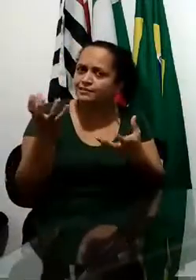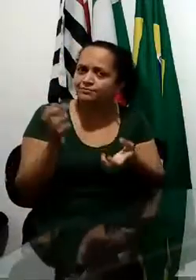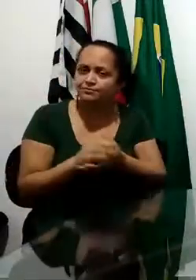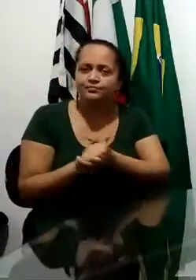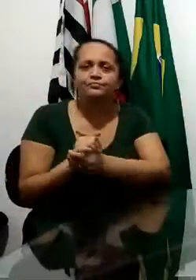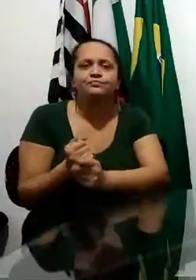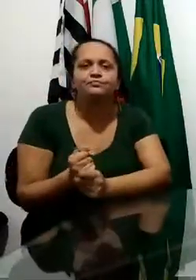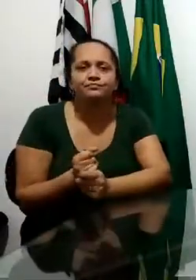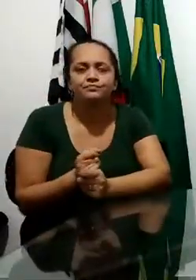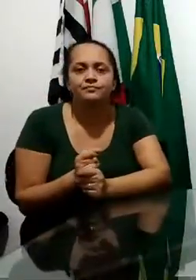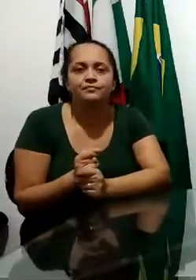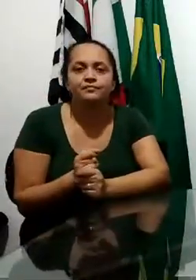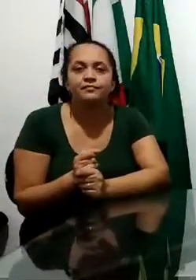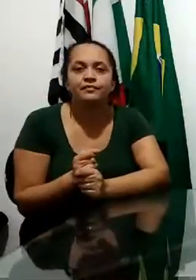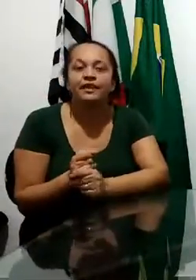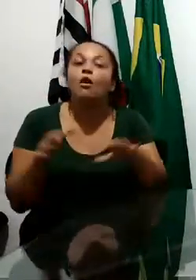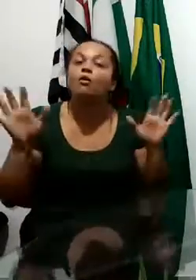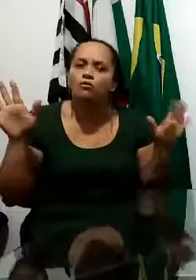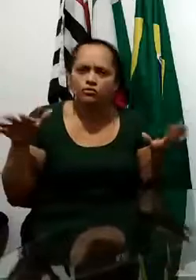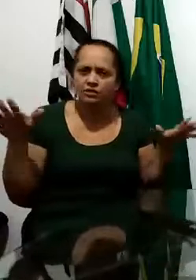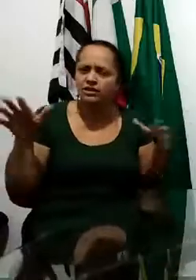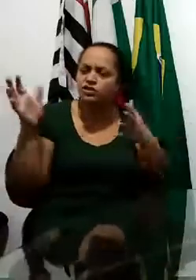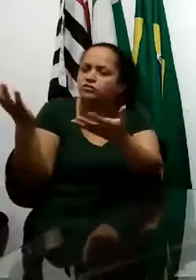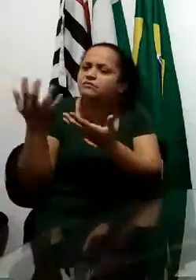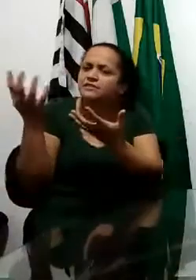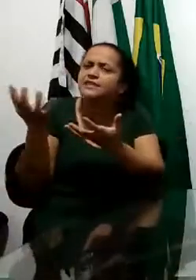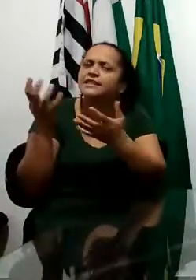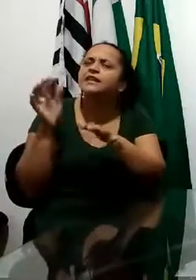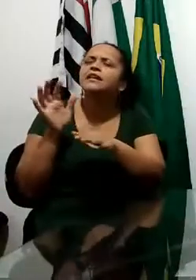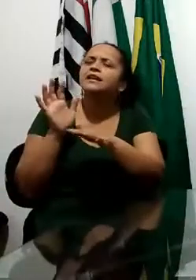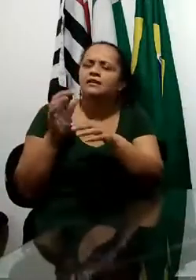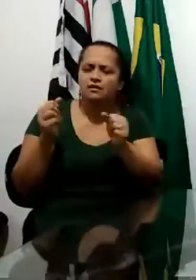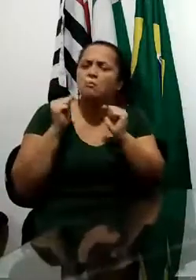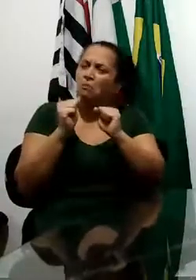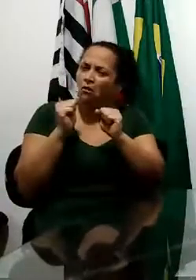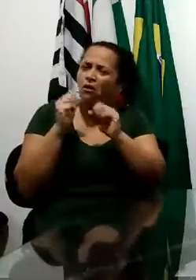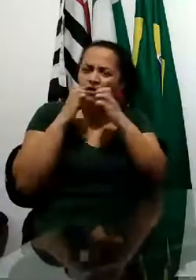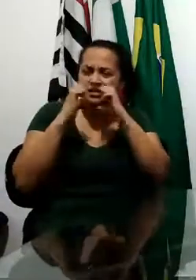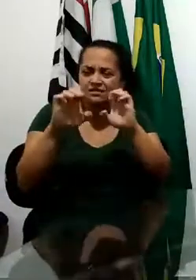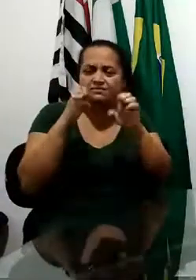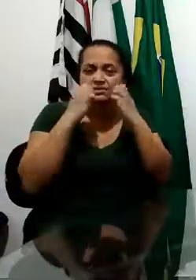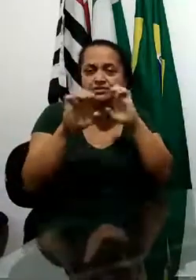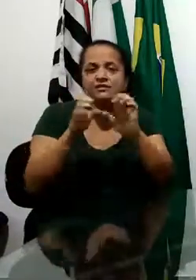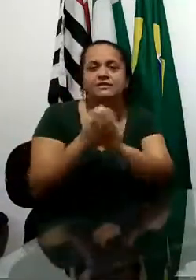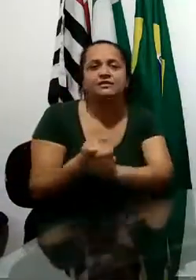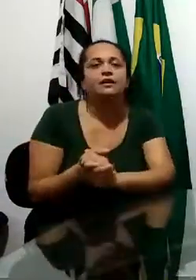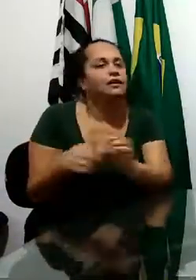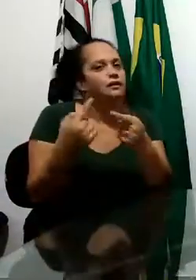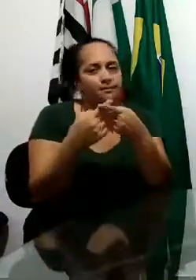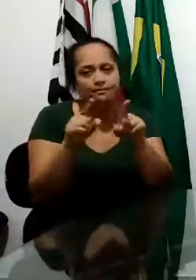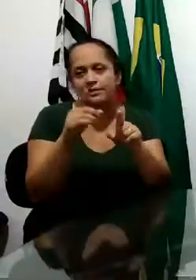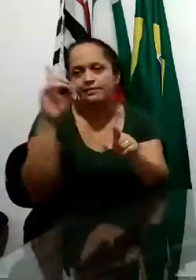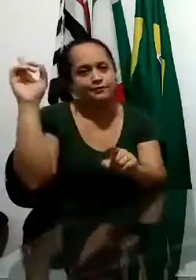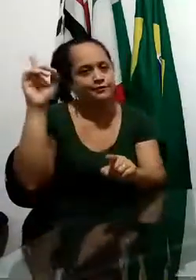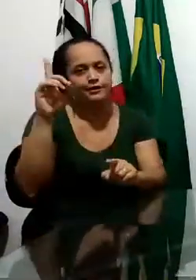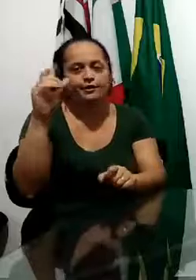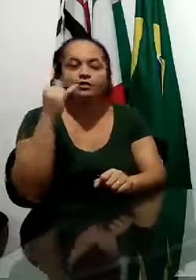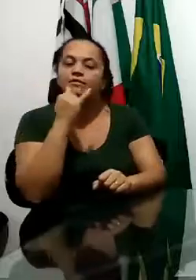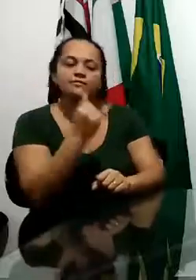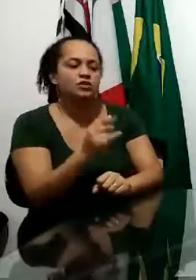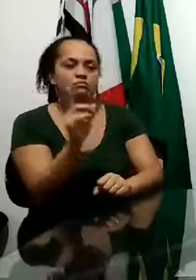eles se ofereceram para pregar o evangelho. E Deus disse não.